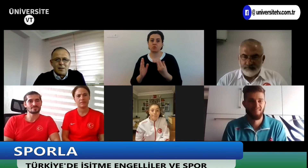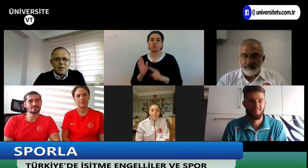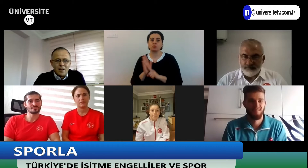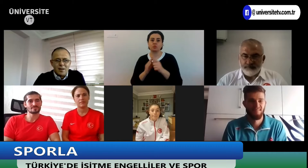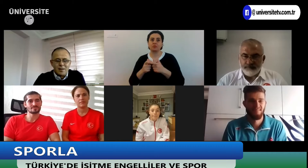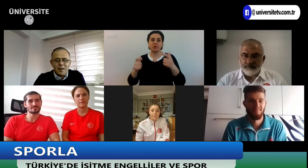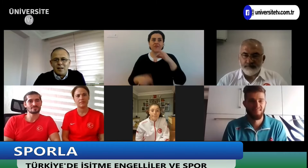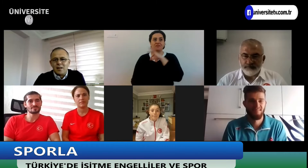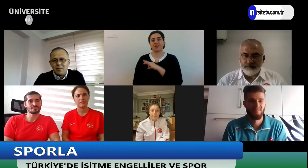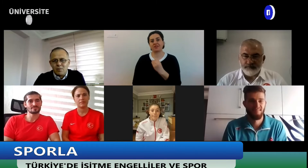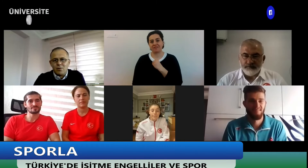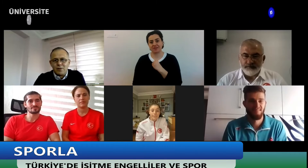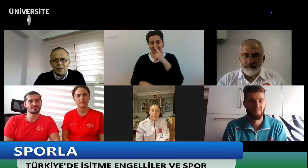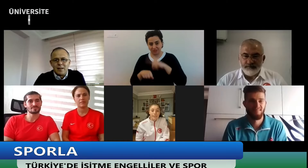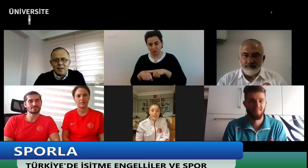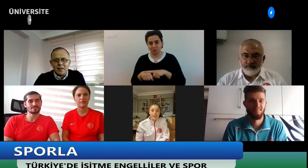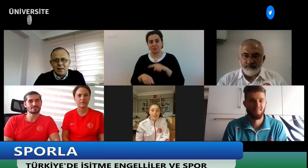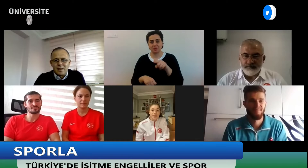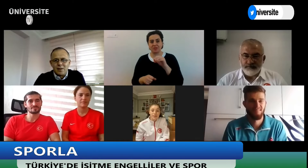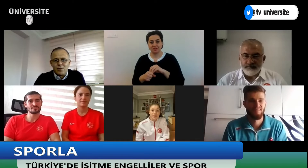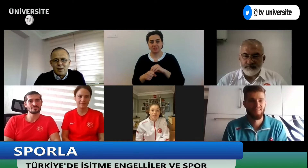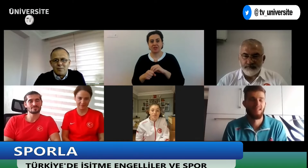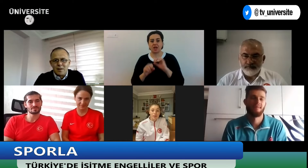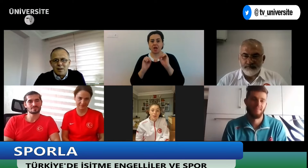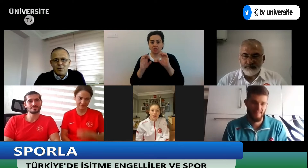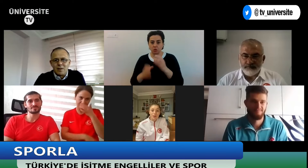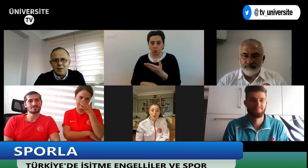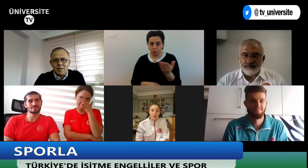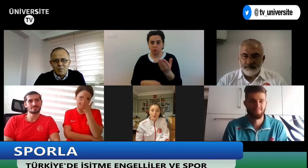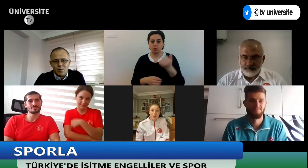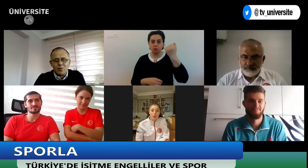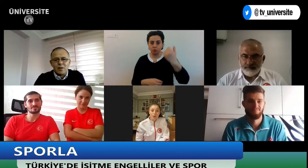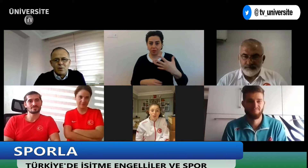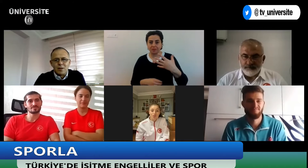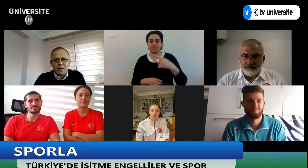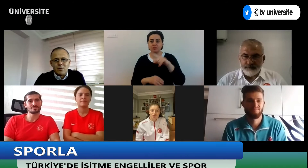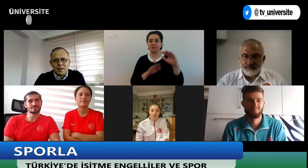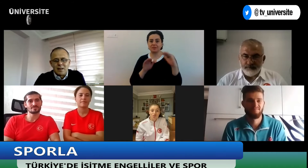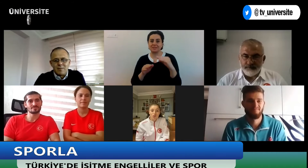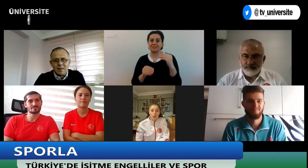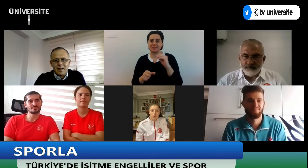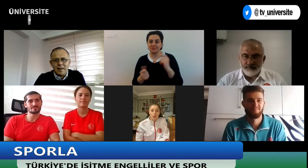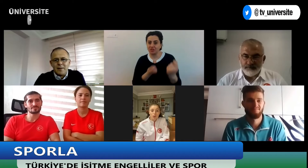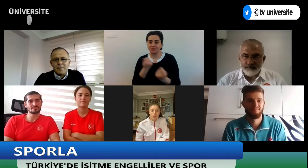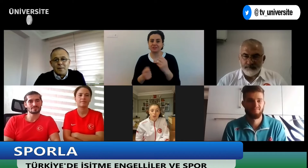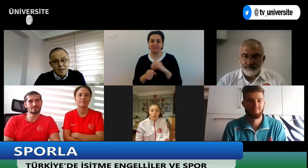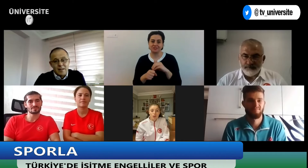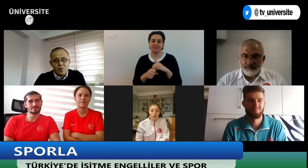gerçekten takdire şayan. Ve bu konuda da gerek antrenörlerimiz, gerek yöneticilerimiz, bu özveriyi gösteren yöneticilerimiz